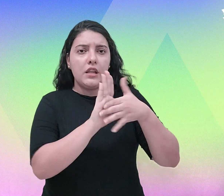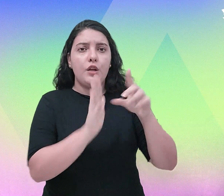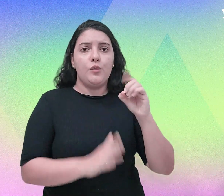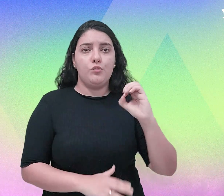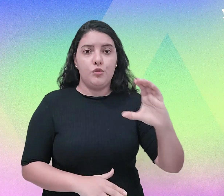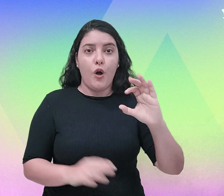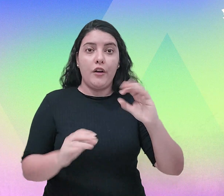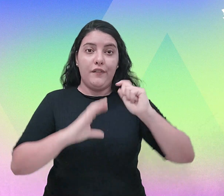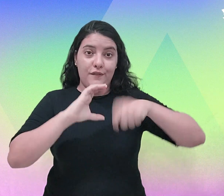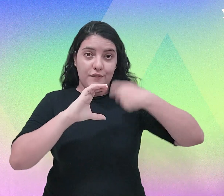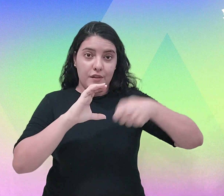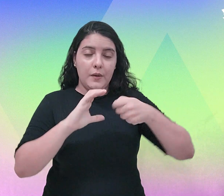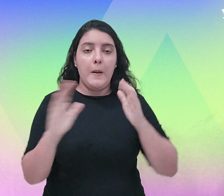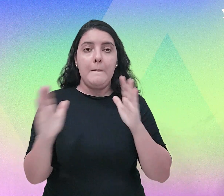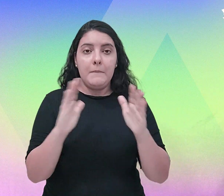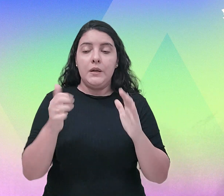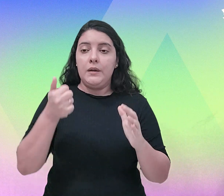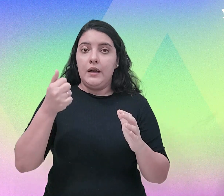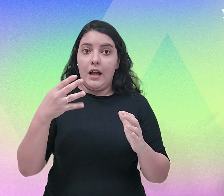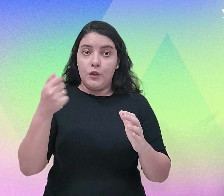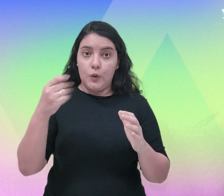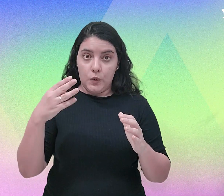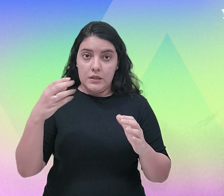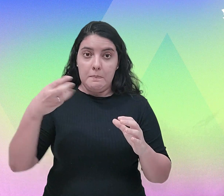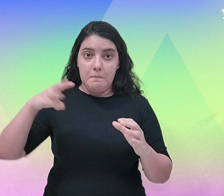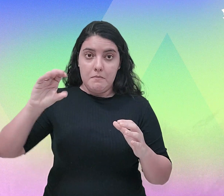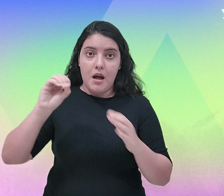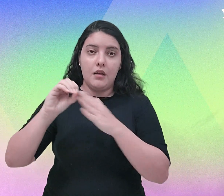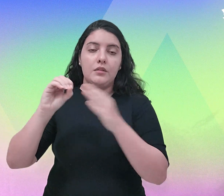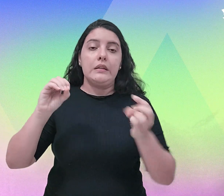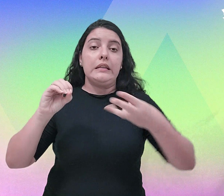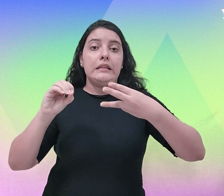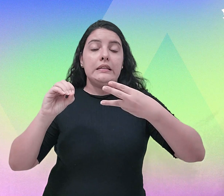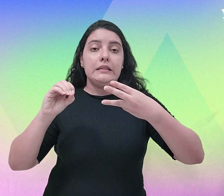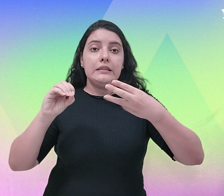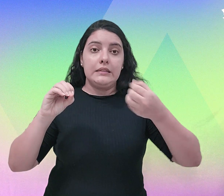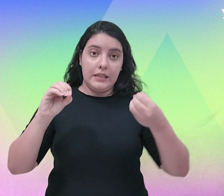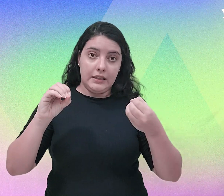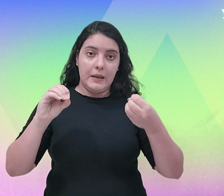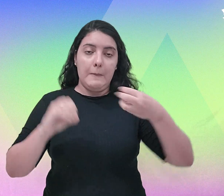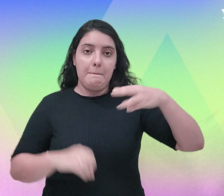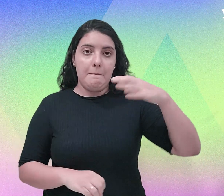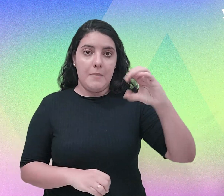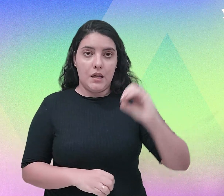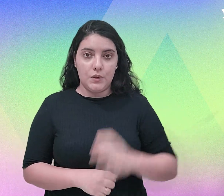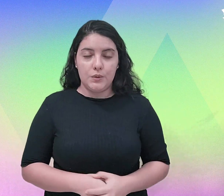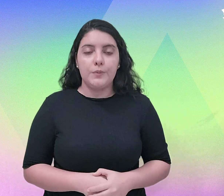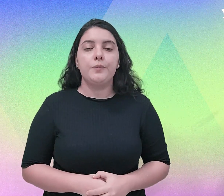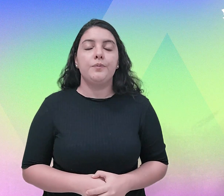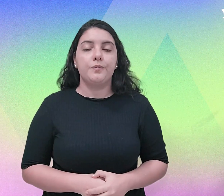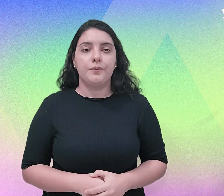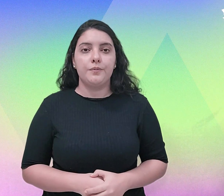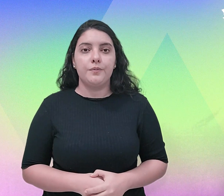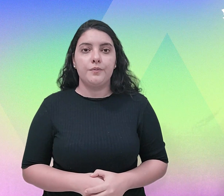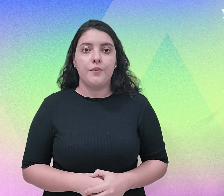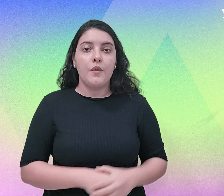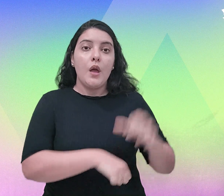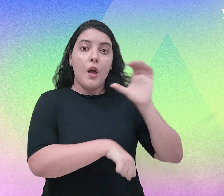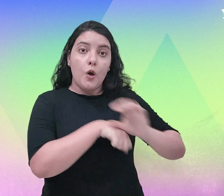período 14 de Março de 2022 a 30 de março de 2022 curso acessibilidade na web